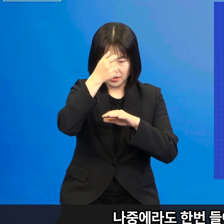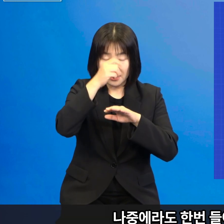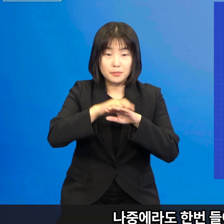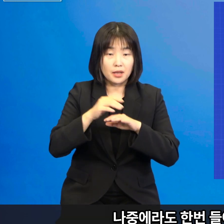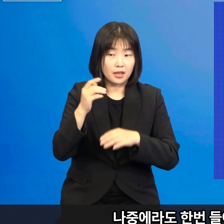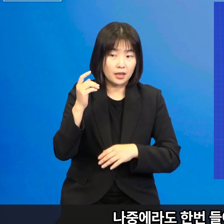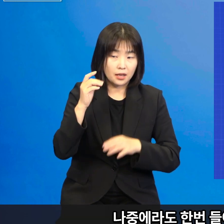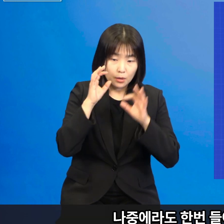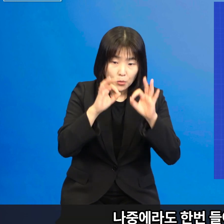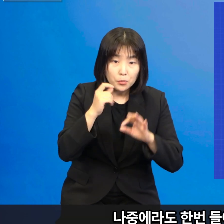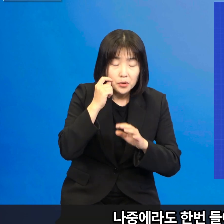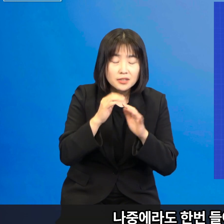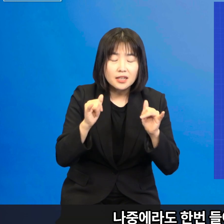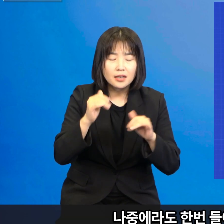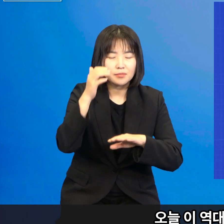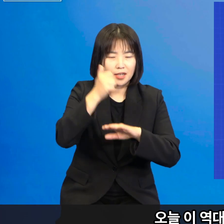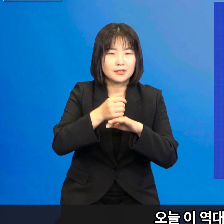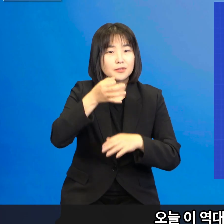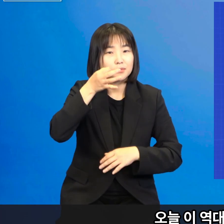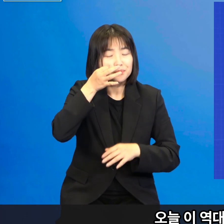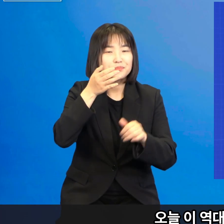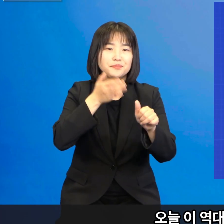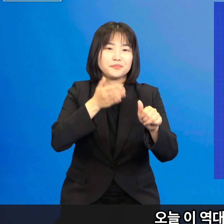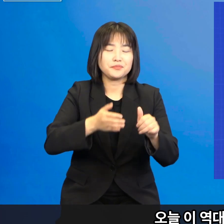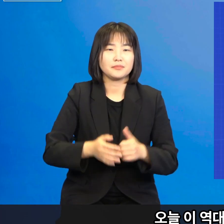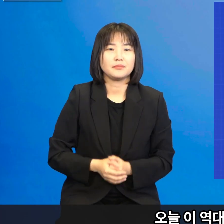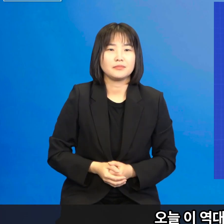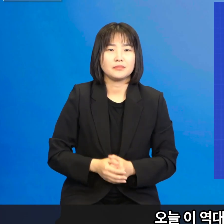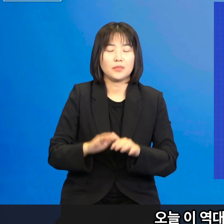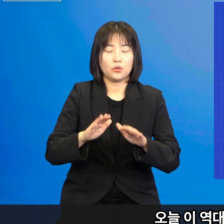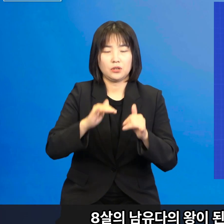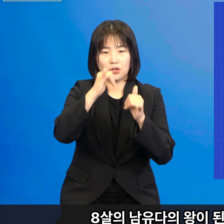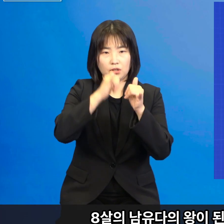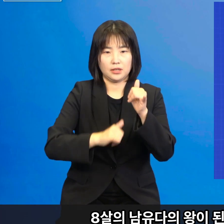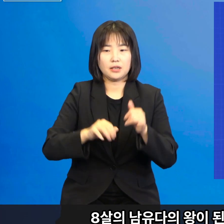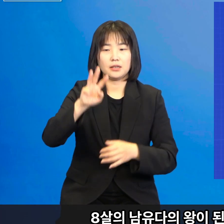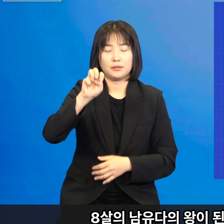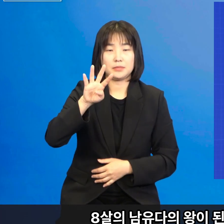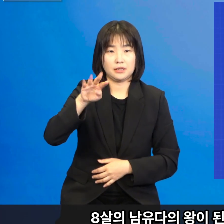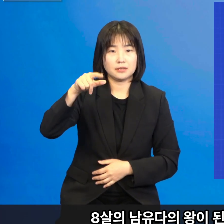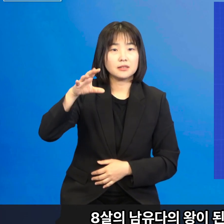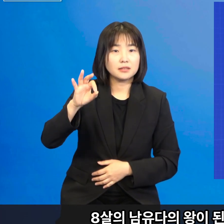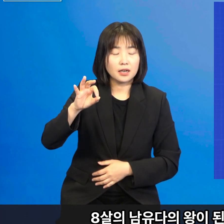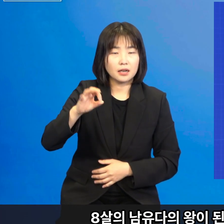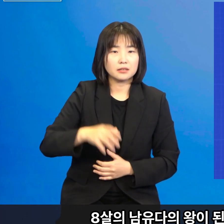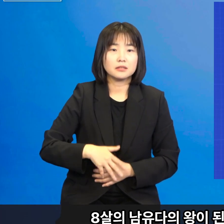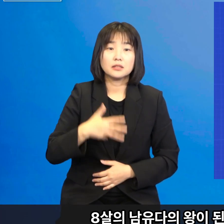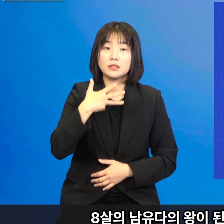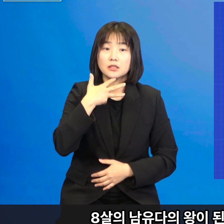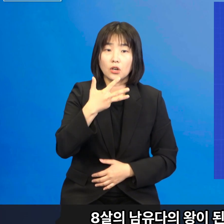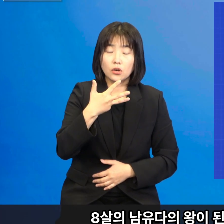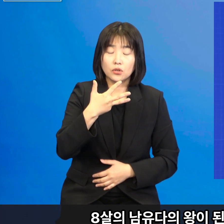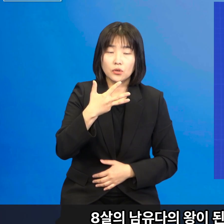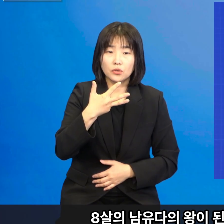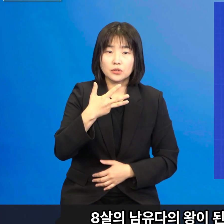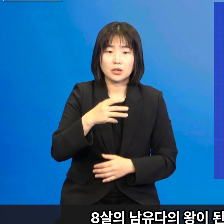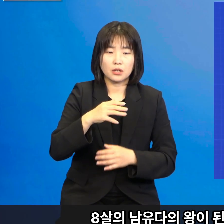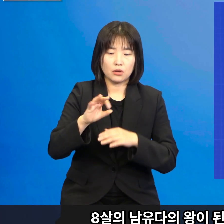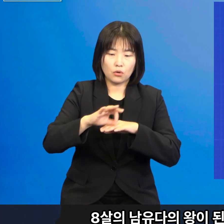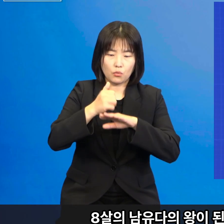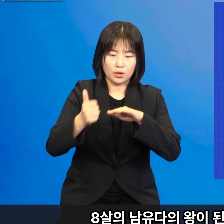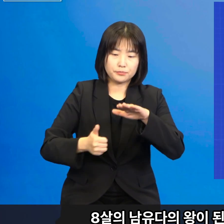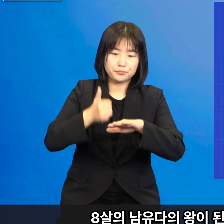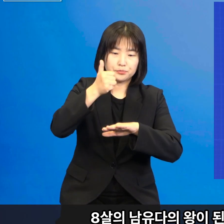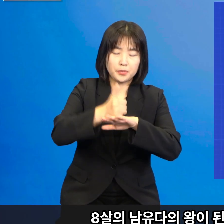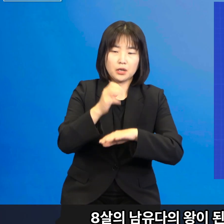나중이라도 한번 들어보시면 좋겠는데요. 오늘 이 역대하 34장에는 8살의 남유다의 왕이 된